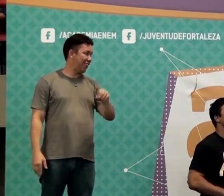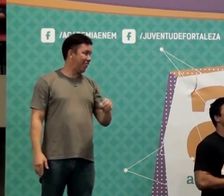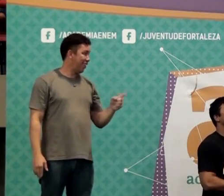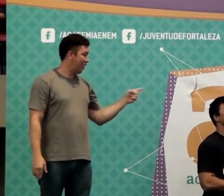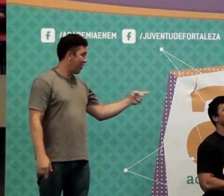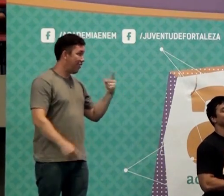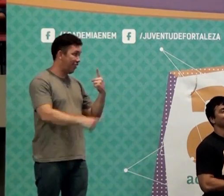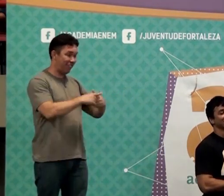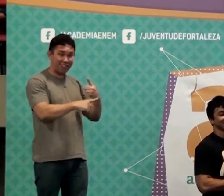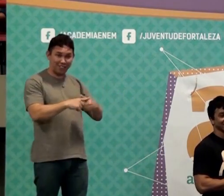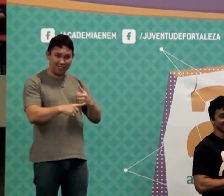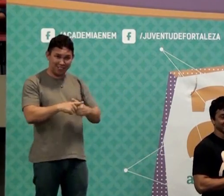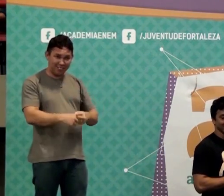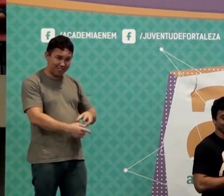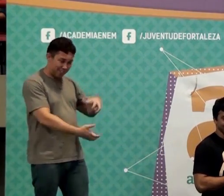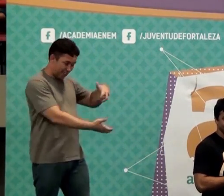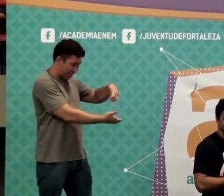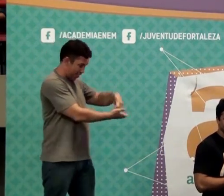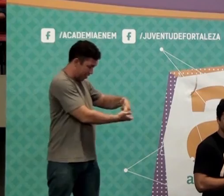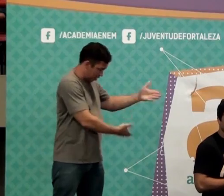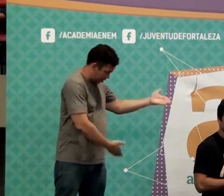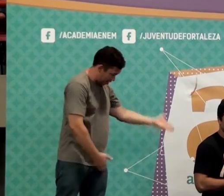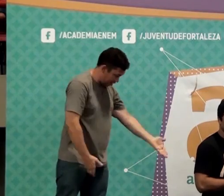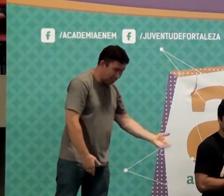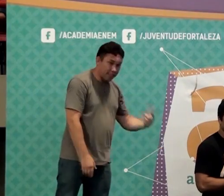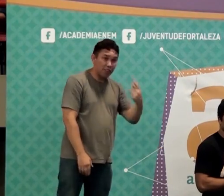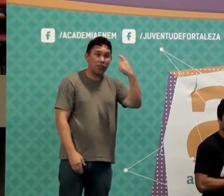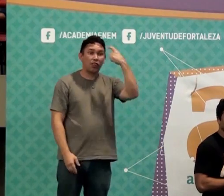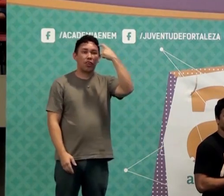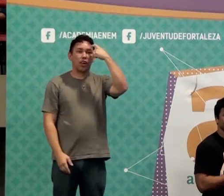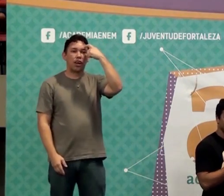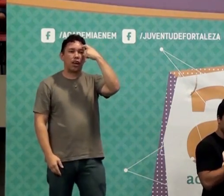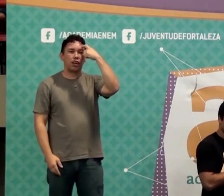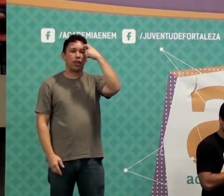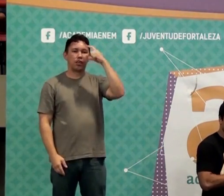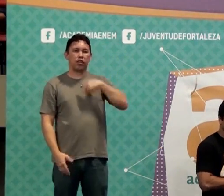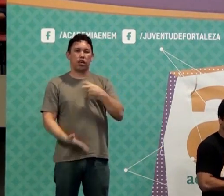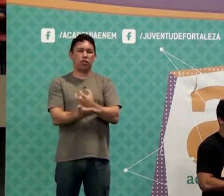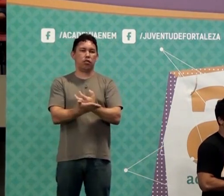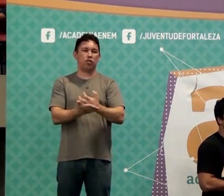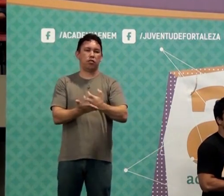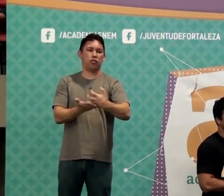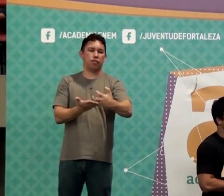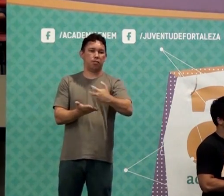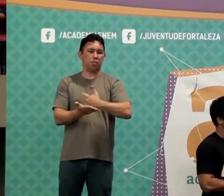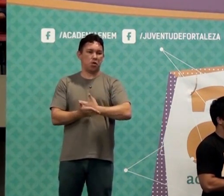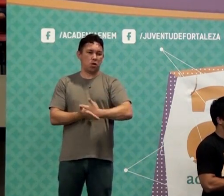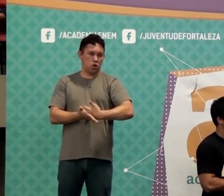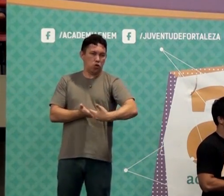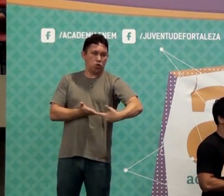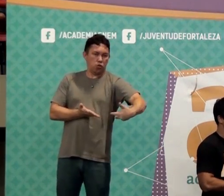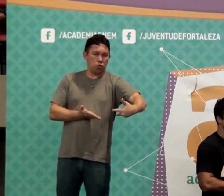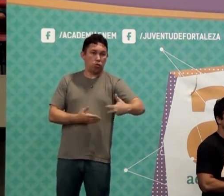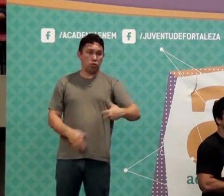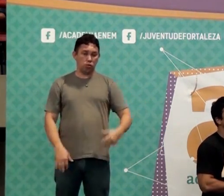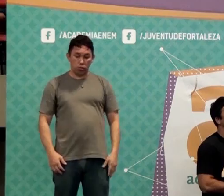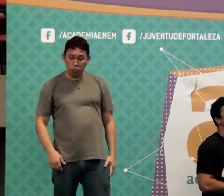Tava rico, tá certo? Gente que estava vendendo aí armas para pena de morte, tá? Olha,